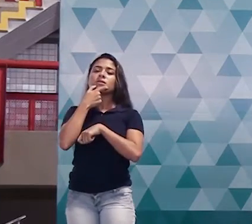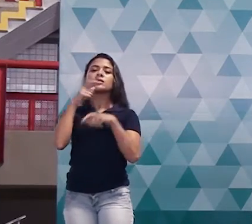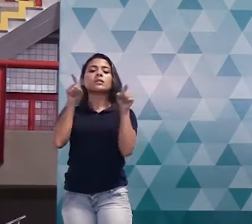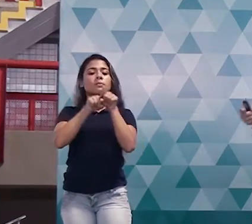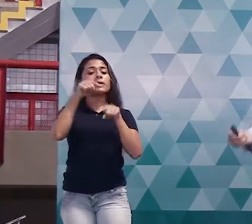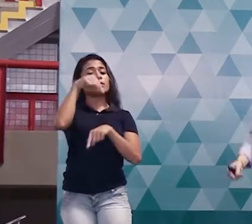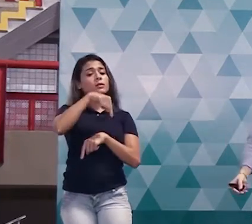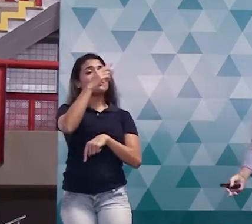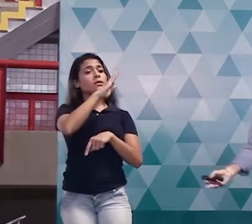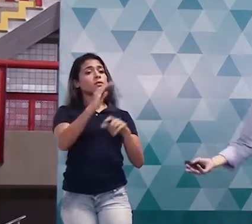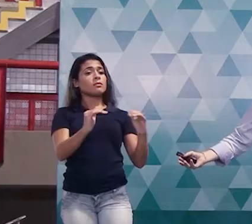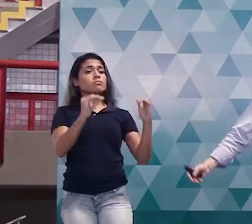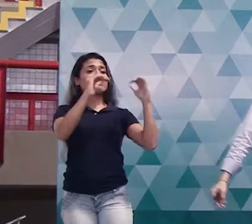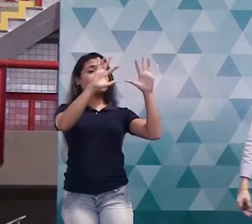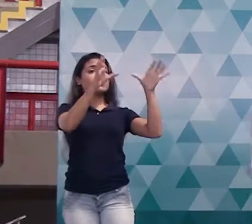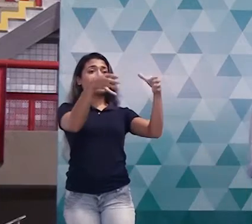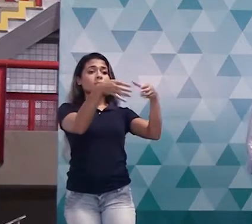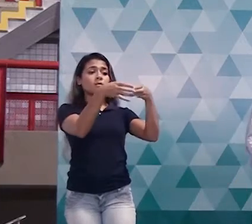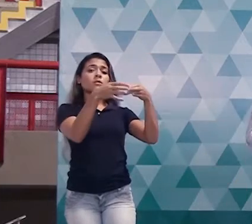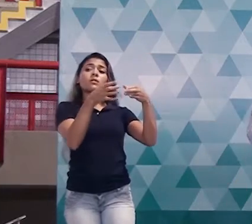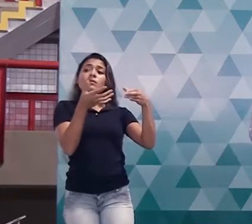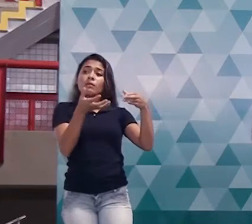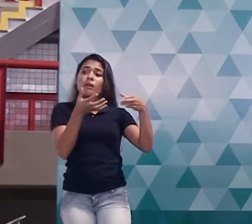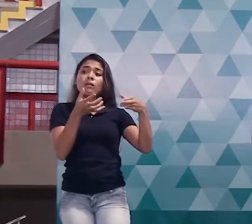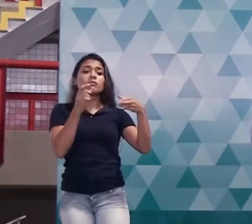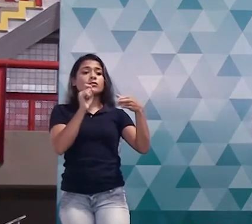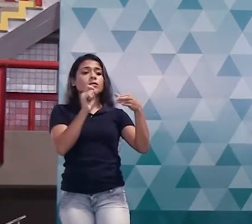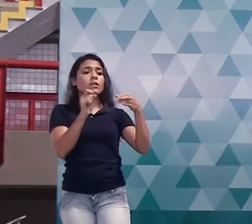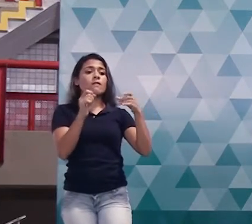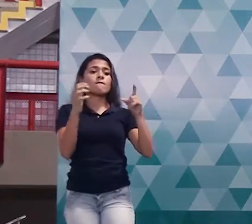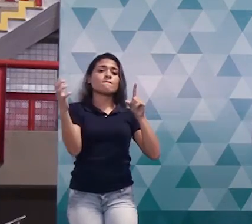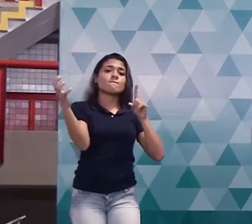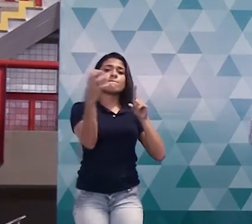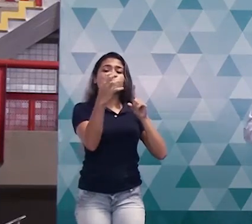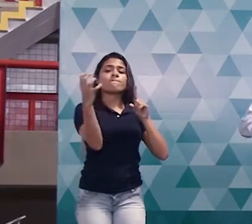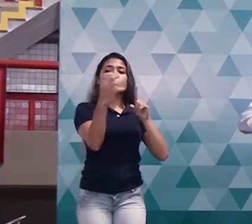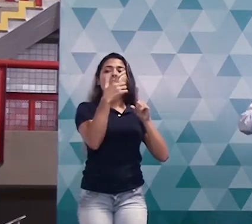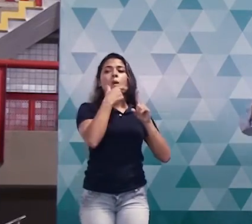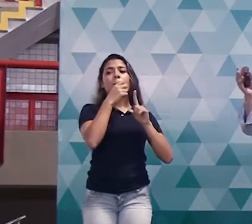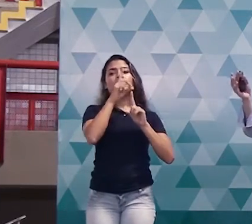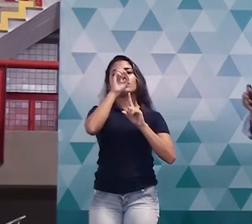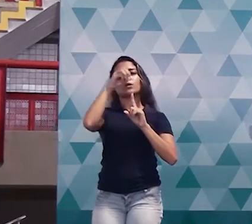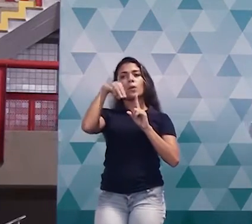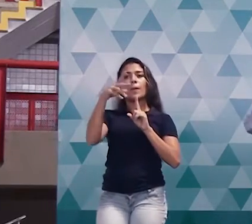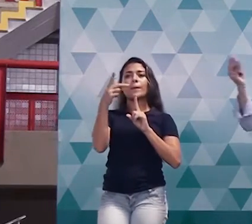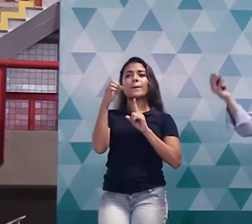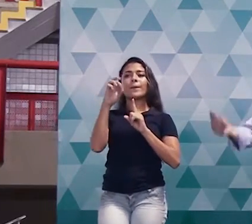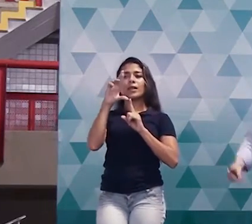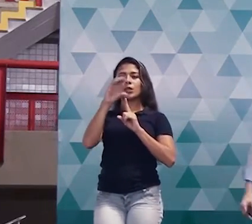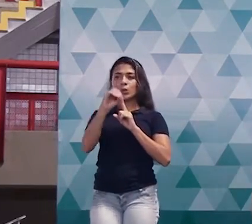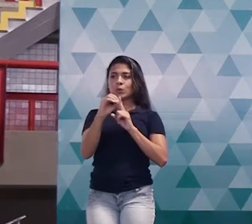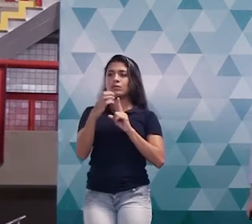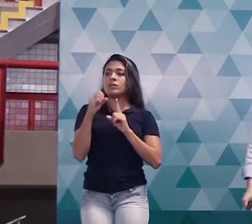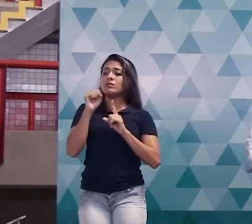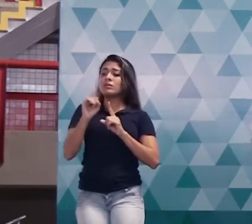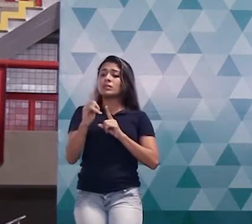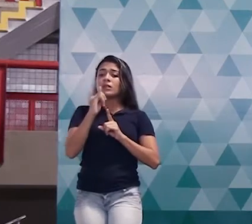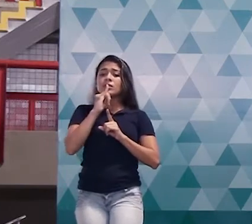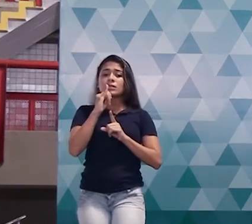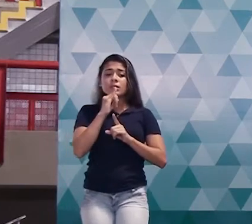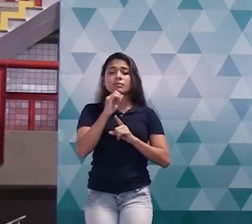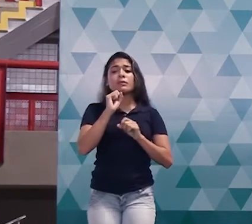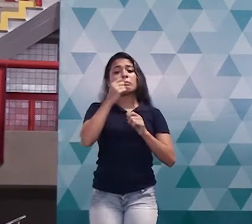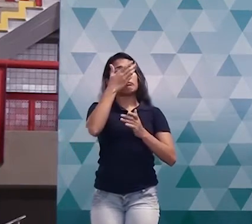brasileira pressionando Dom Pedro. Dom Pedro, velho, se a gente voltar a ser colônia, a gente perde tudo que a gente conquistou durante o